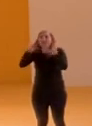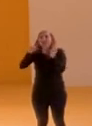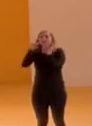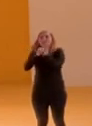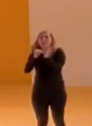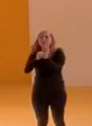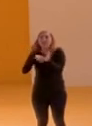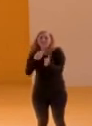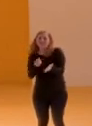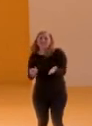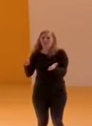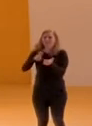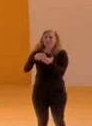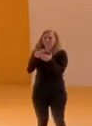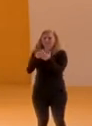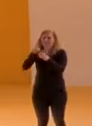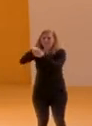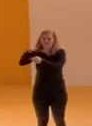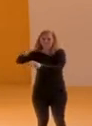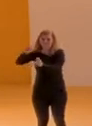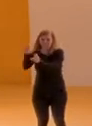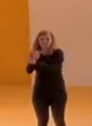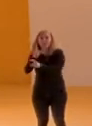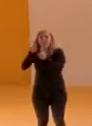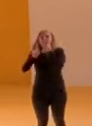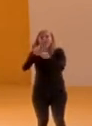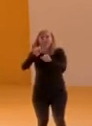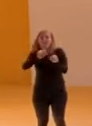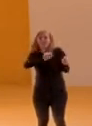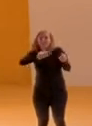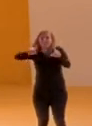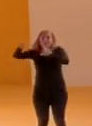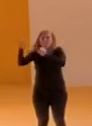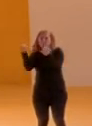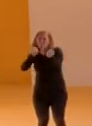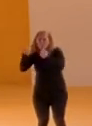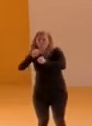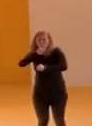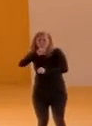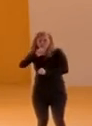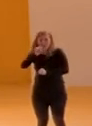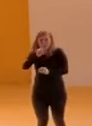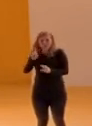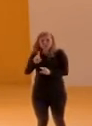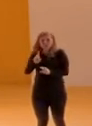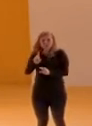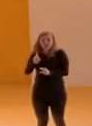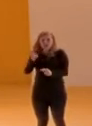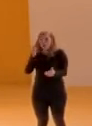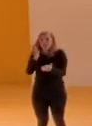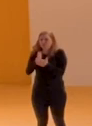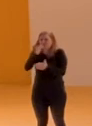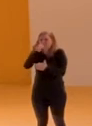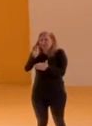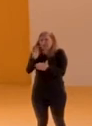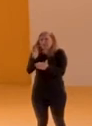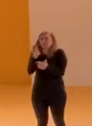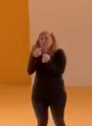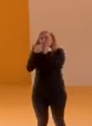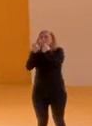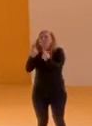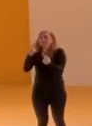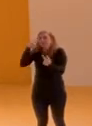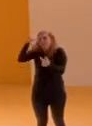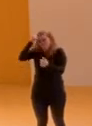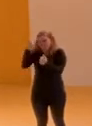ceny się podwoiły w danym kraju bo czasami osiągamy tak wysokie poziomy hiperinflacji że to już nawet nie da się tej liczby wymówić